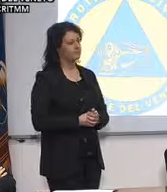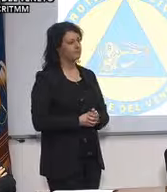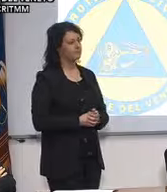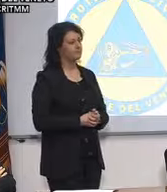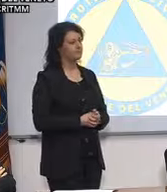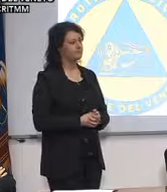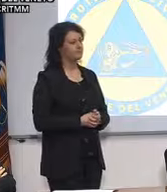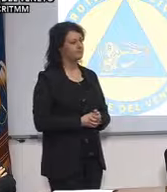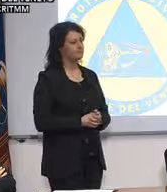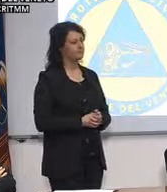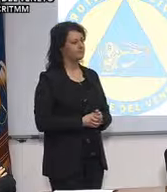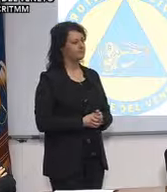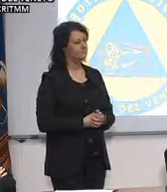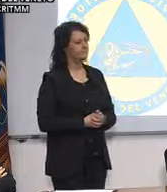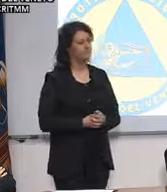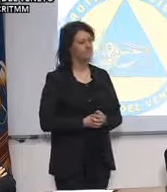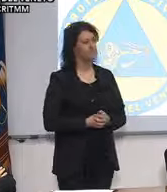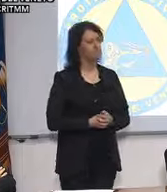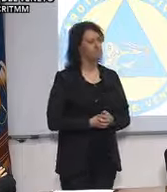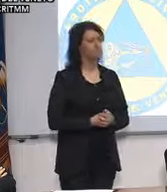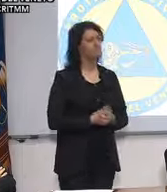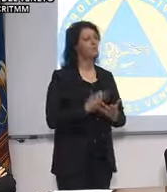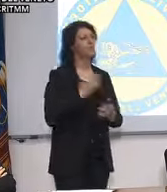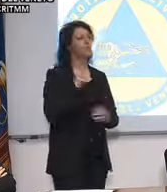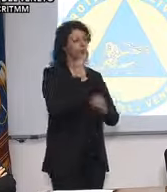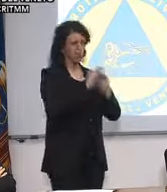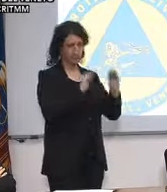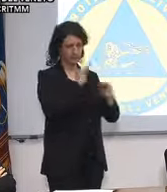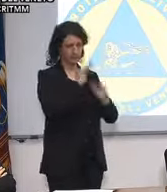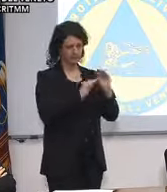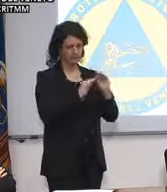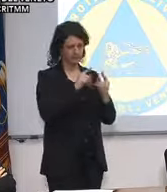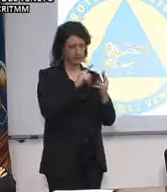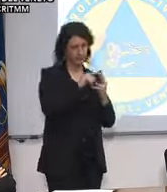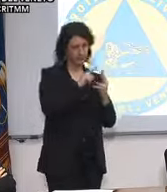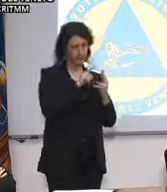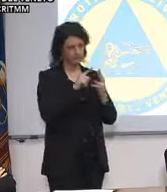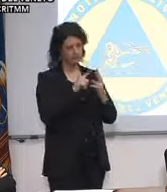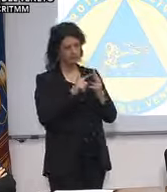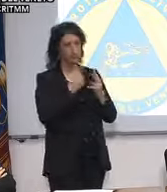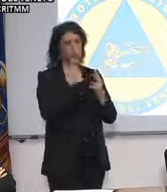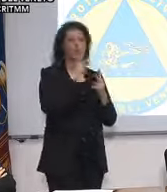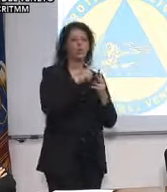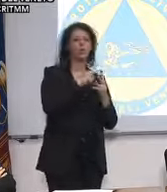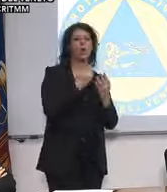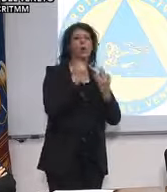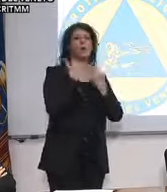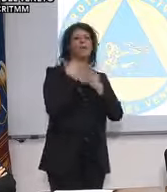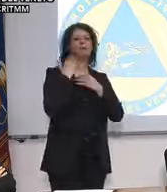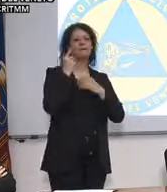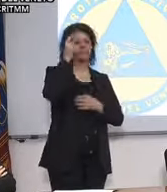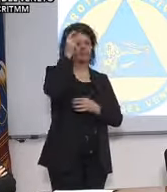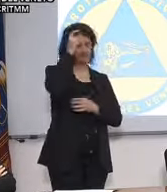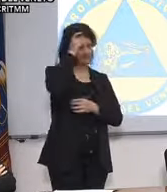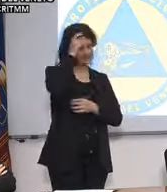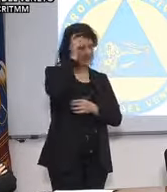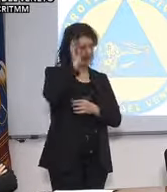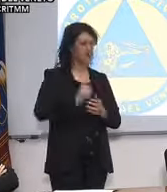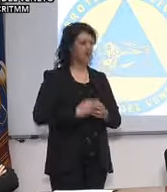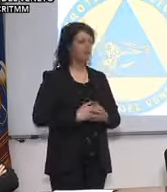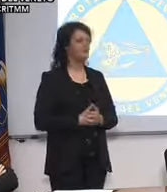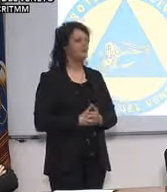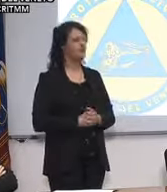Sono due questioni che forse hanno un certo interesse generale. Uno è competenza statale, ma insomma l'hai citato tu stesso.